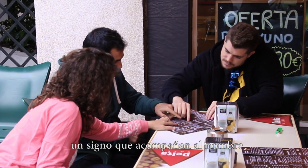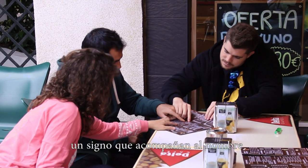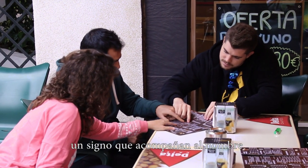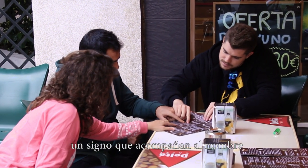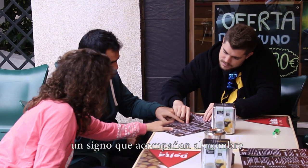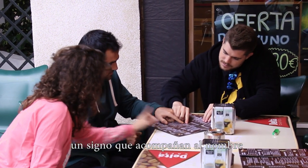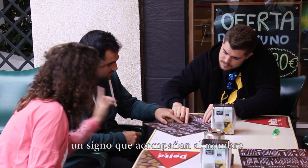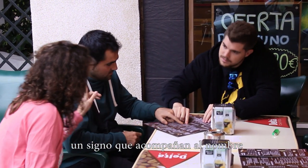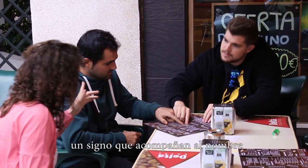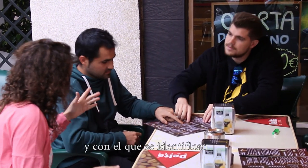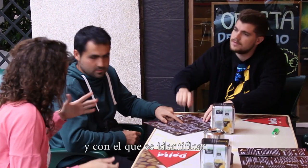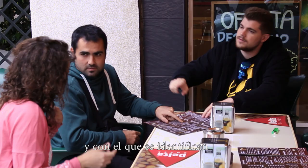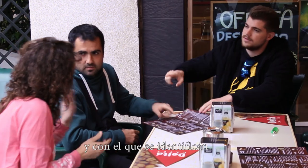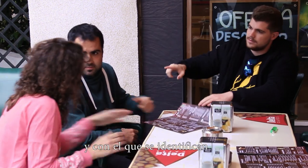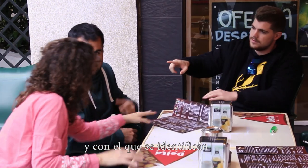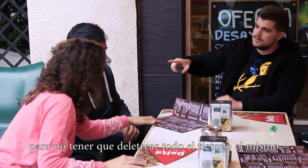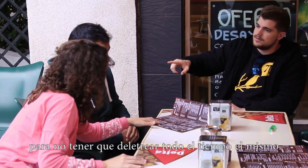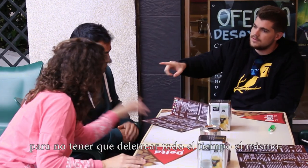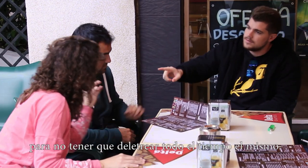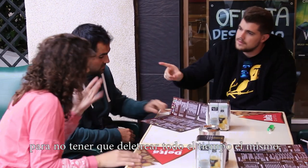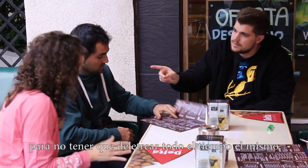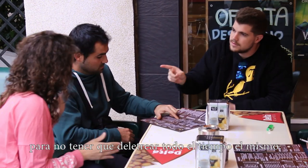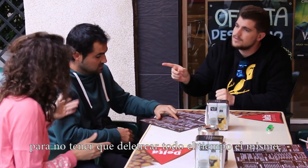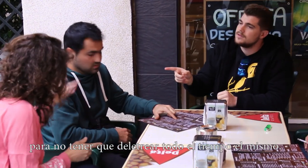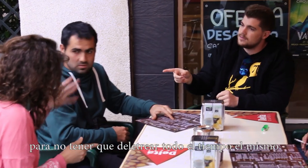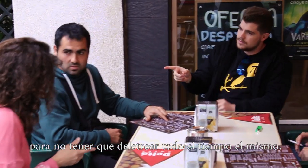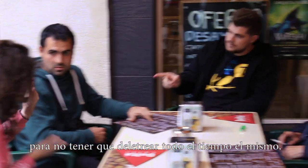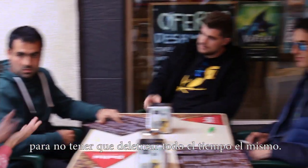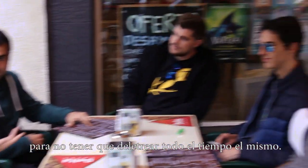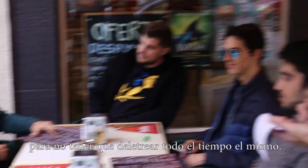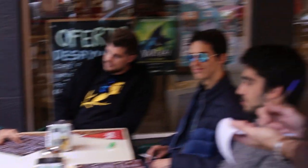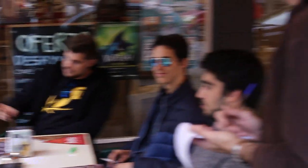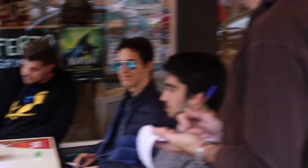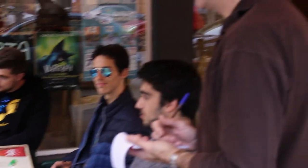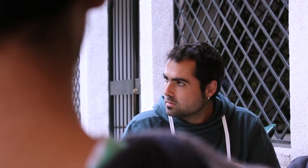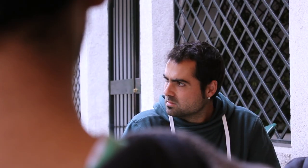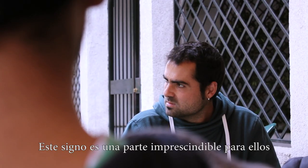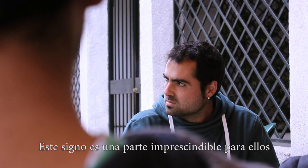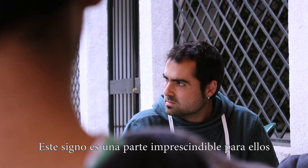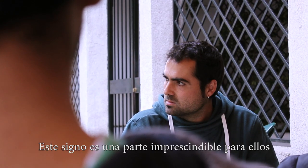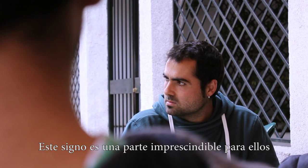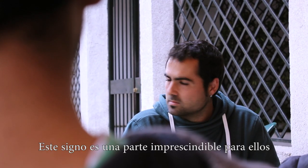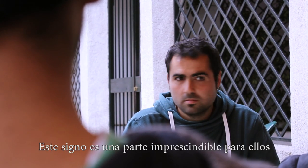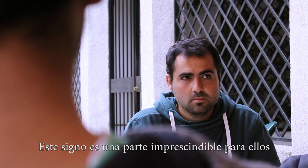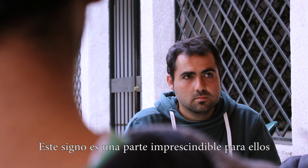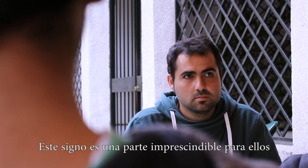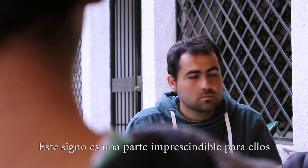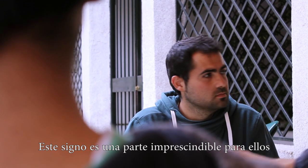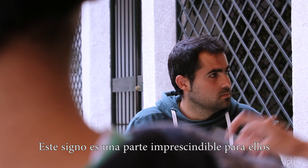acompaña al nombre y con el que se identifican para no tener que deleterar todo el tiempo el mismo. Este signo es una parte imprescindible para